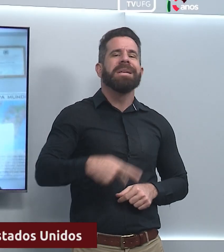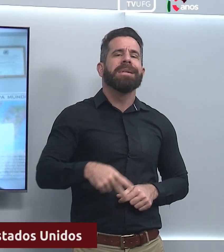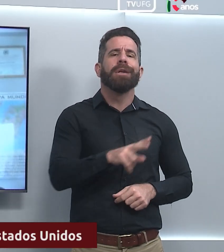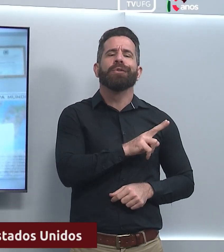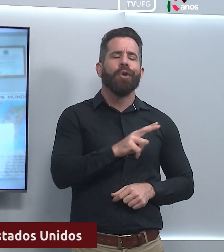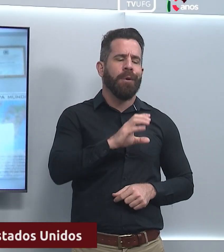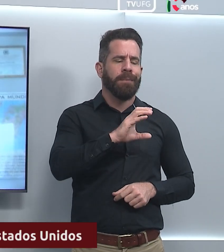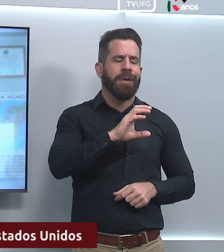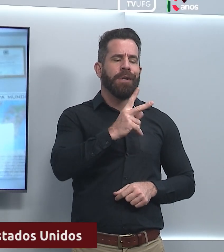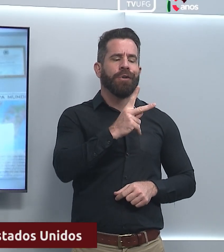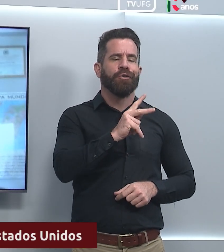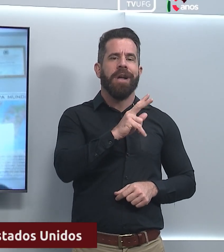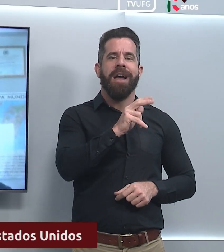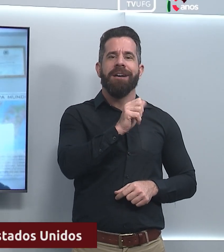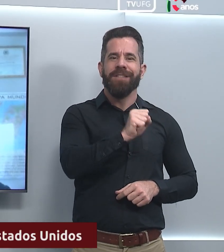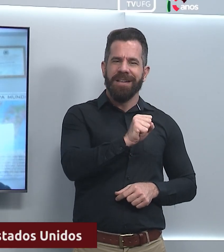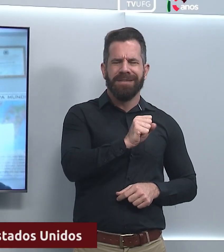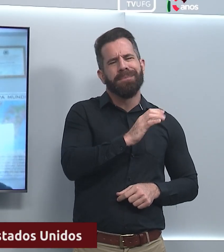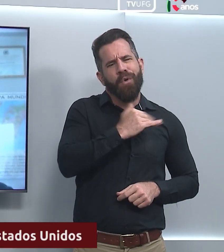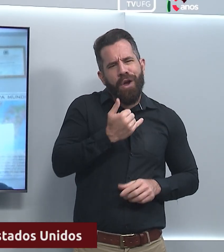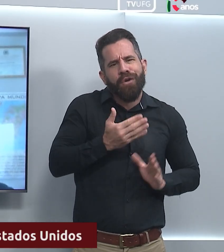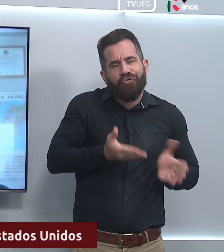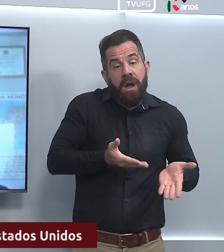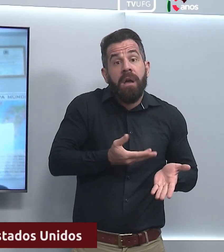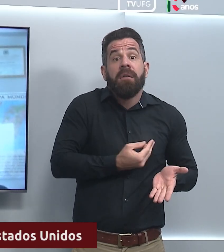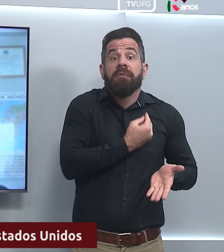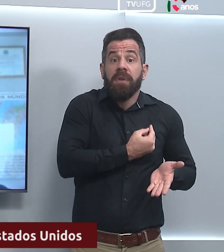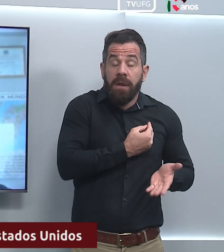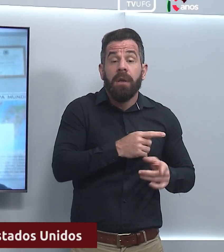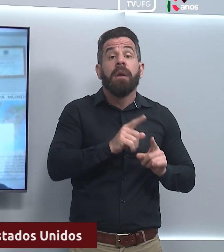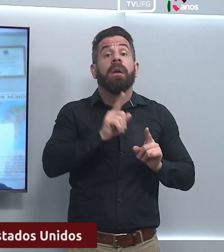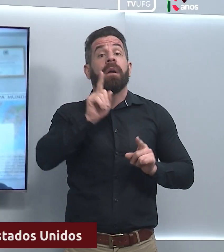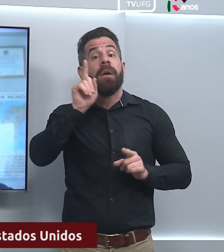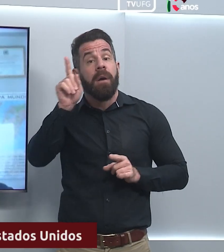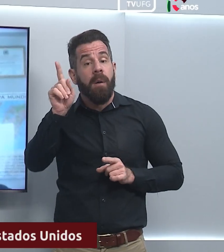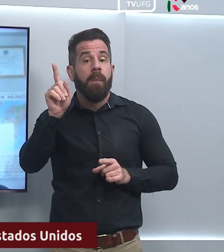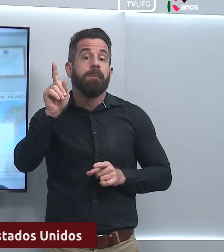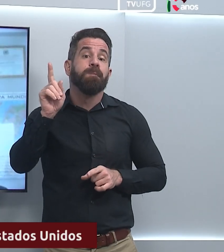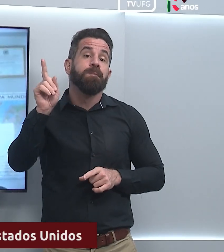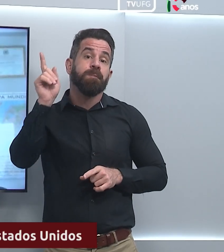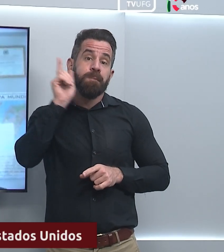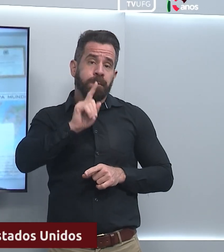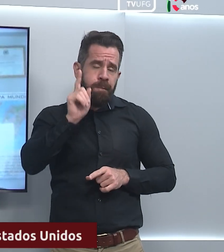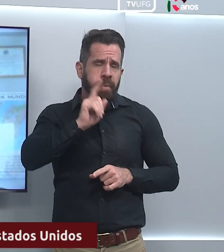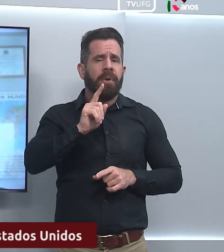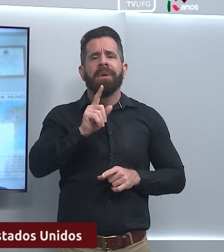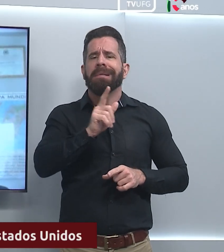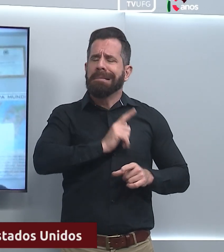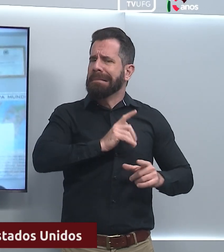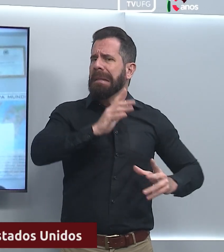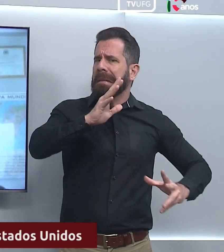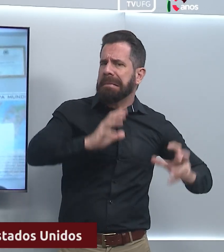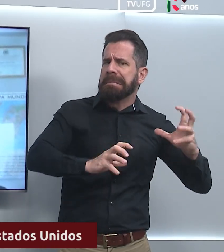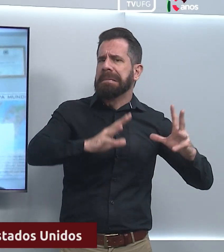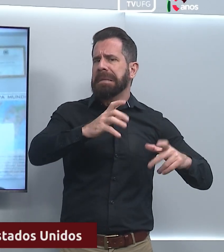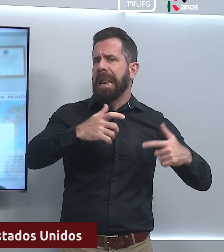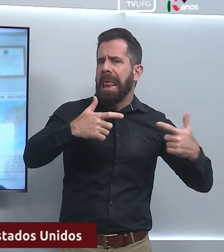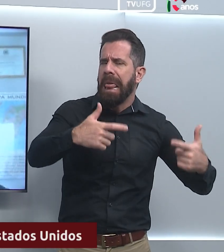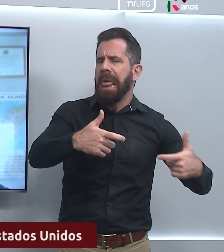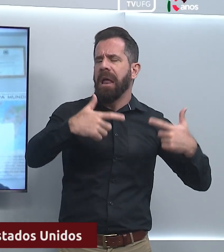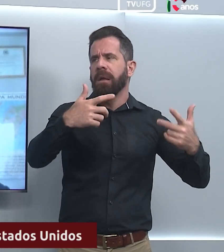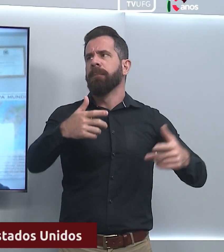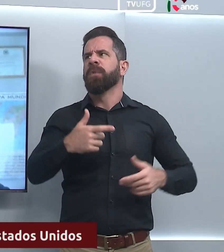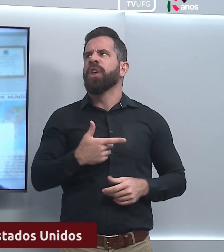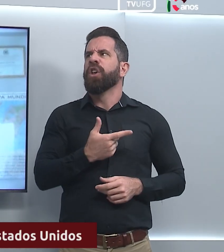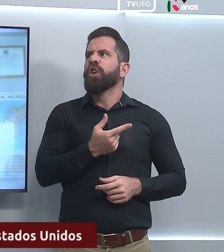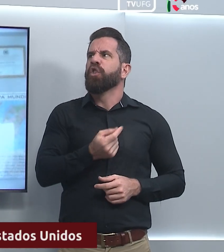que os Estados Unidos mantêm uma situação de conflito. Inclusive, em 2002, houve